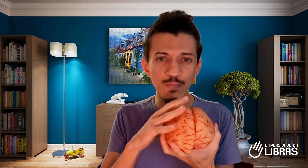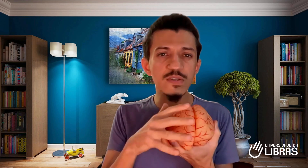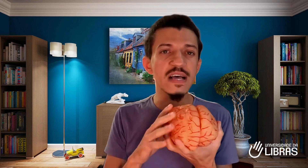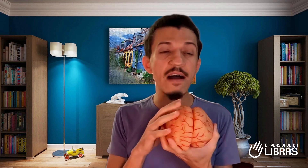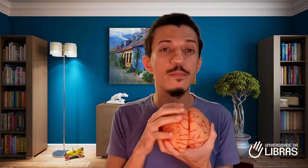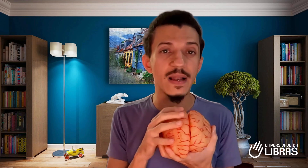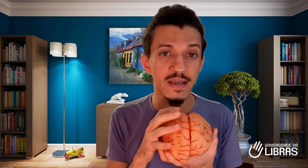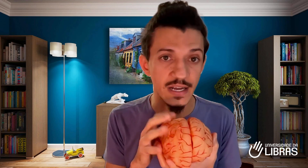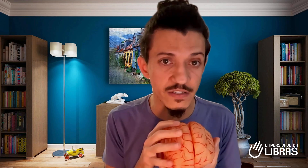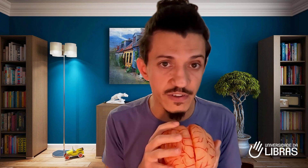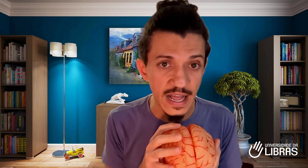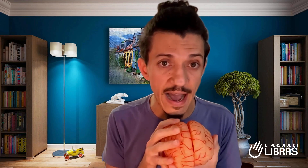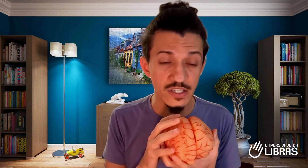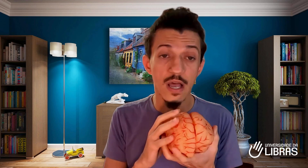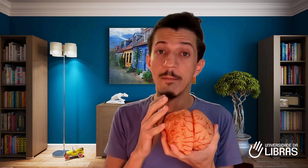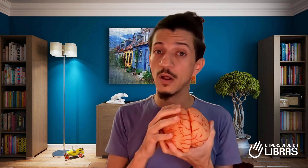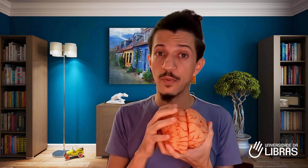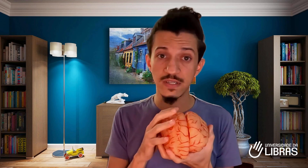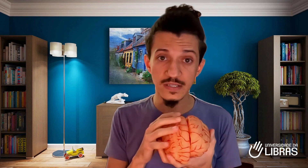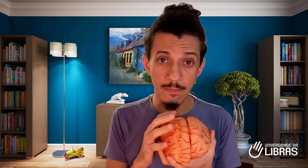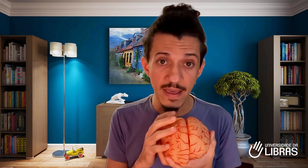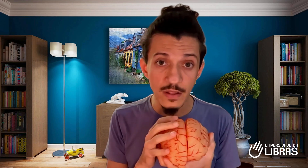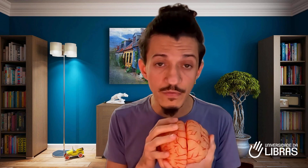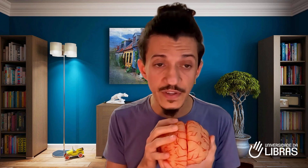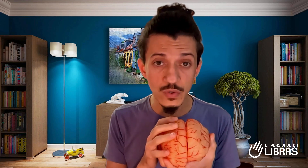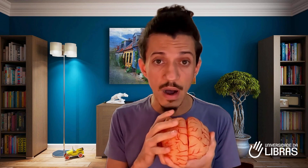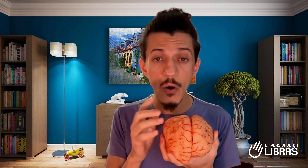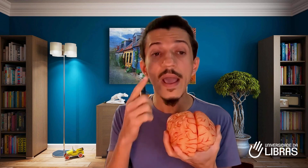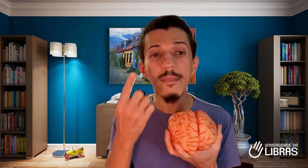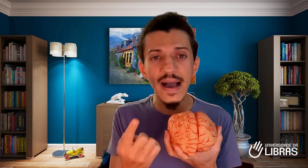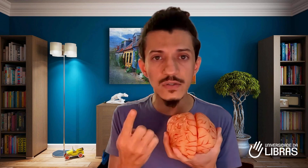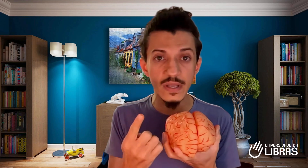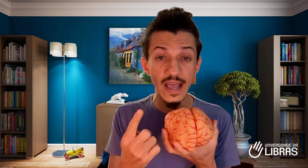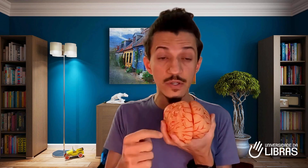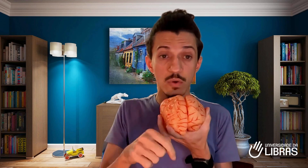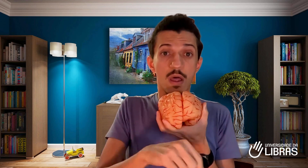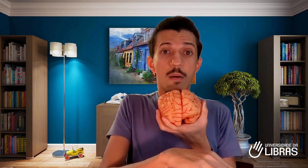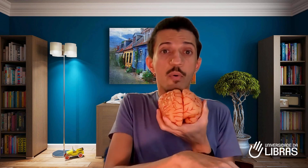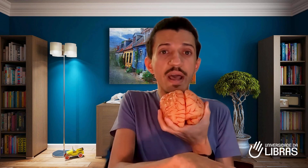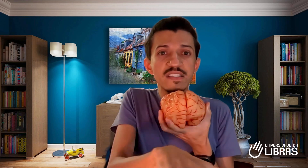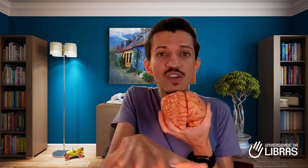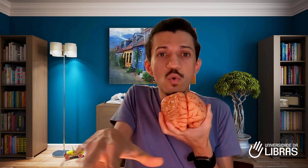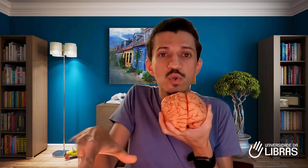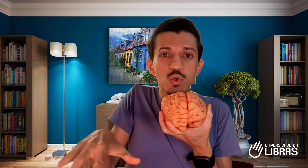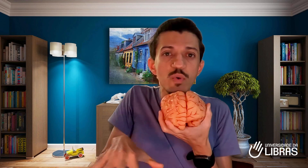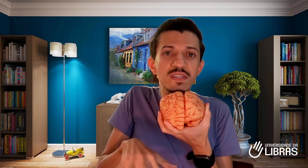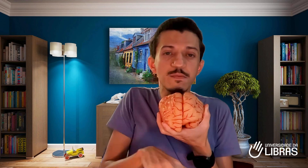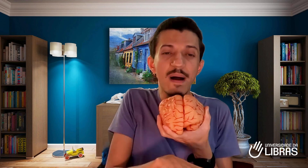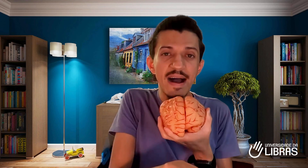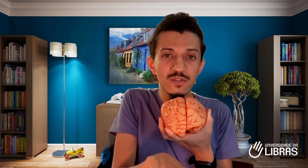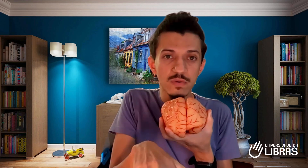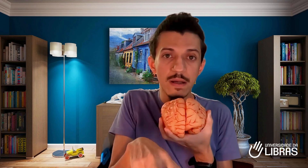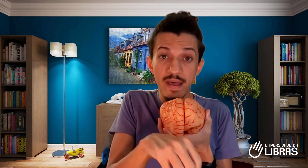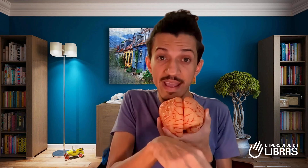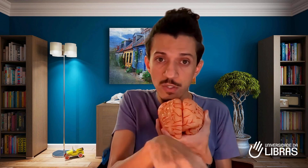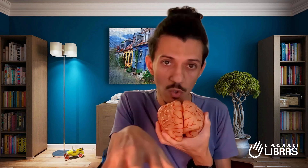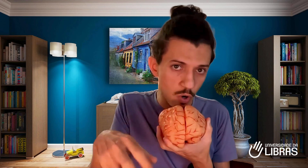responsável pela criatividade, pelo processamento visual e, mais do que isso, por esse uso do espaço também, a sua